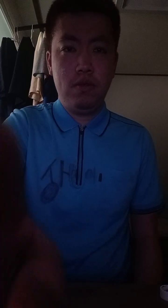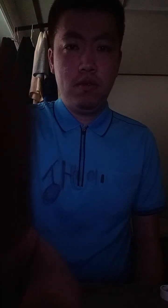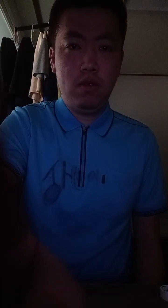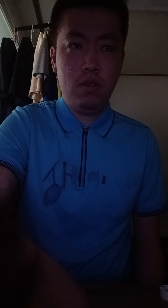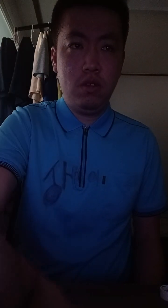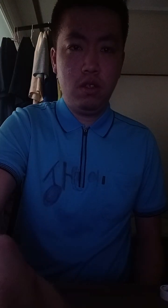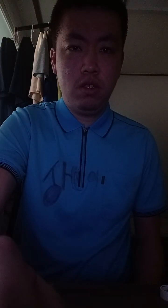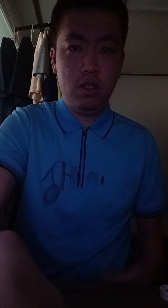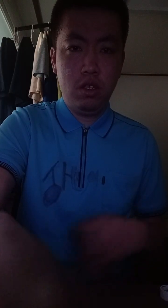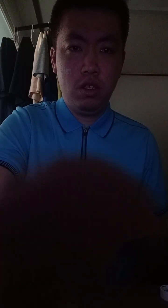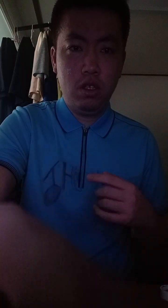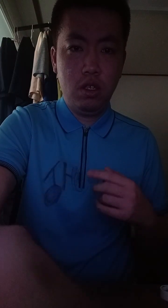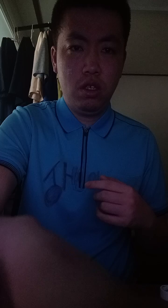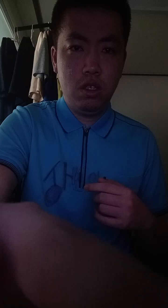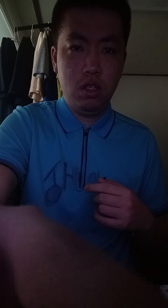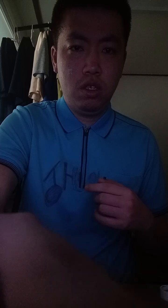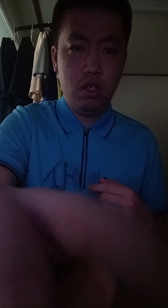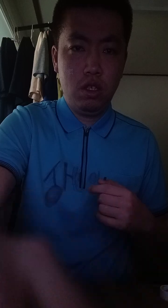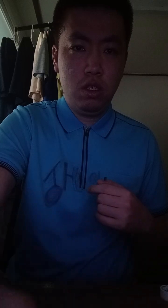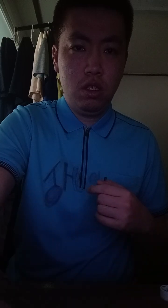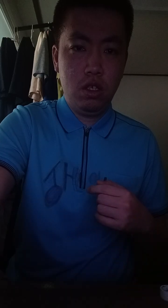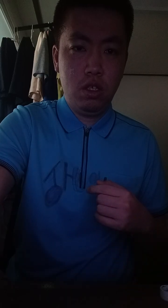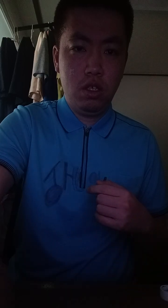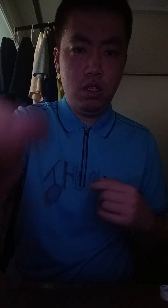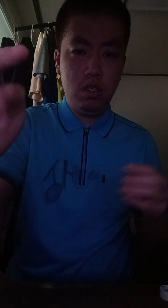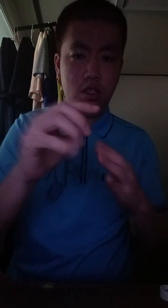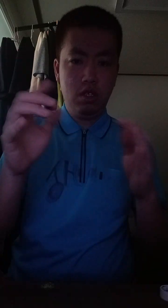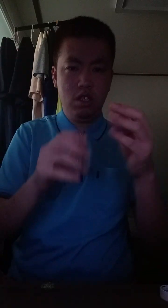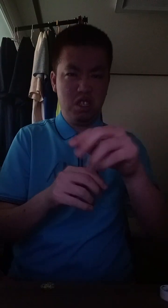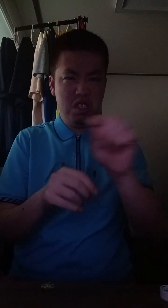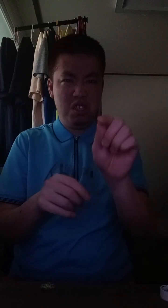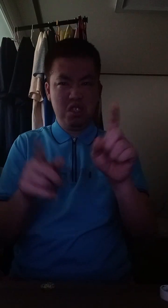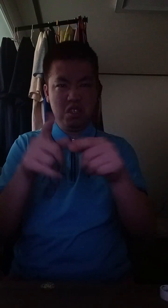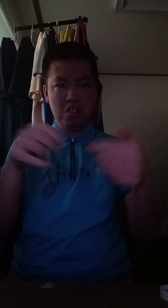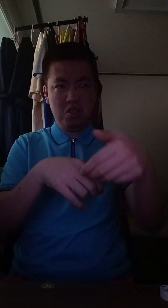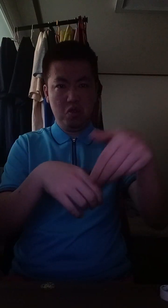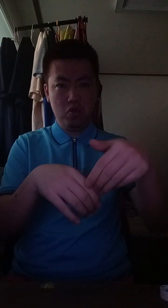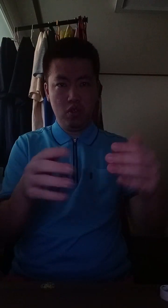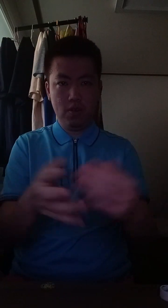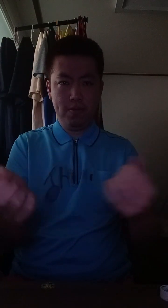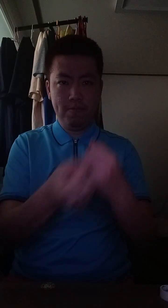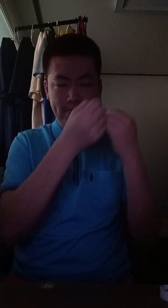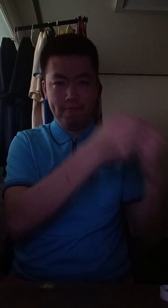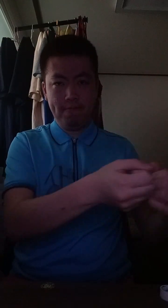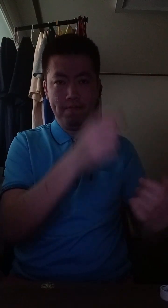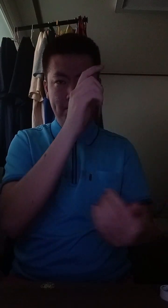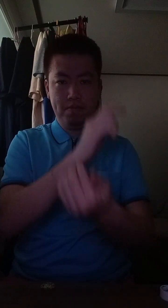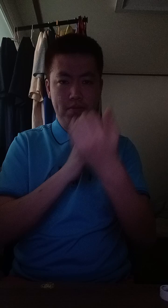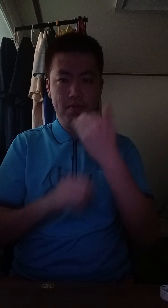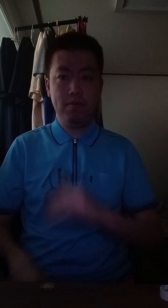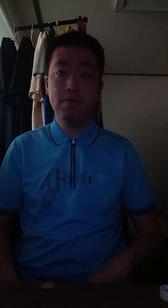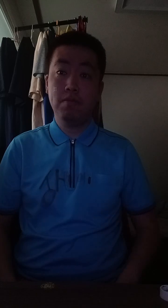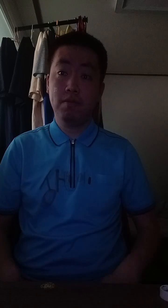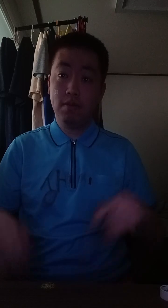서울의 한 지하철 차량 기지에 몰래 들어가 열차에 낙서를 한 20대 호주인이 경찰에 구속됐습니다. 새벽에 철조망을